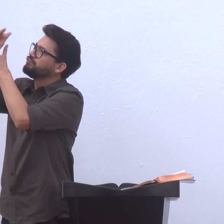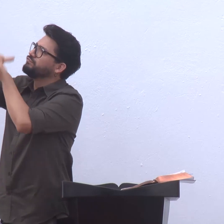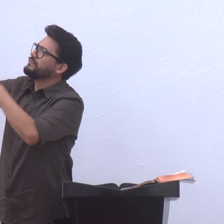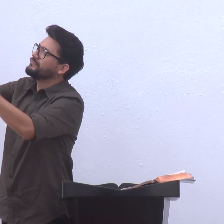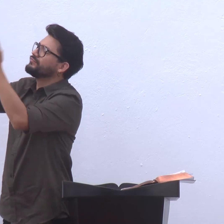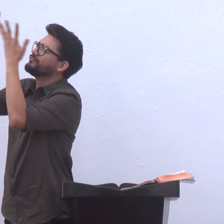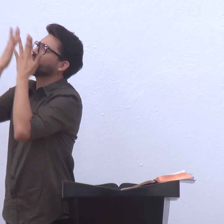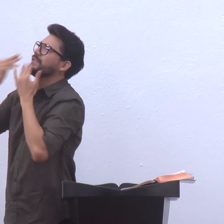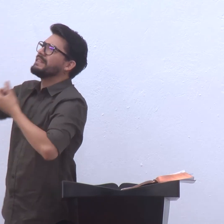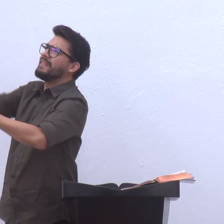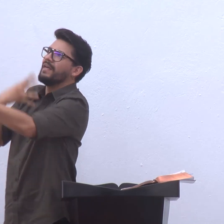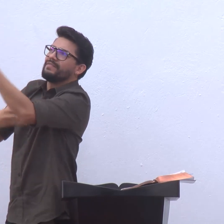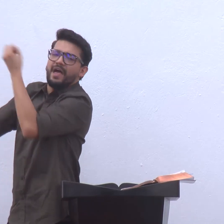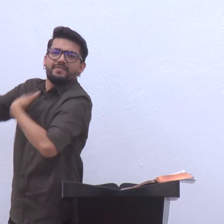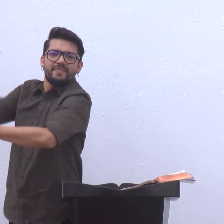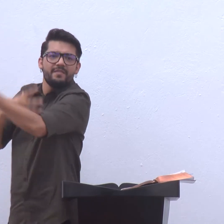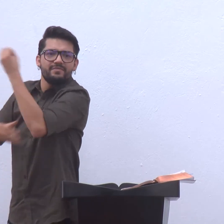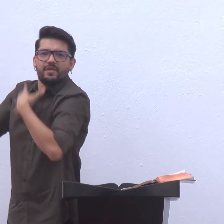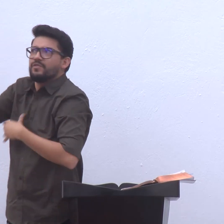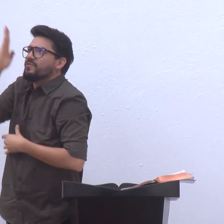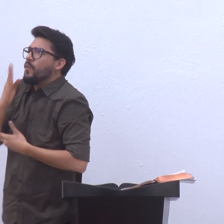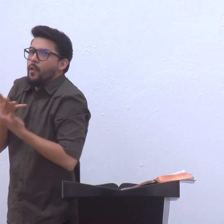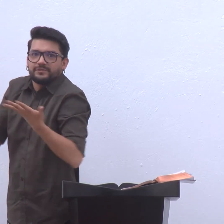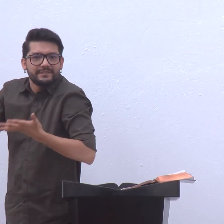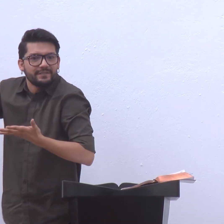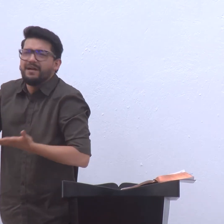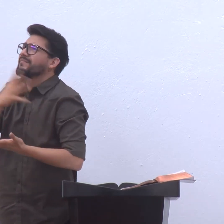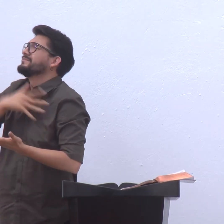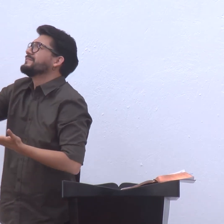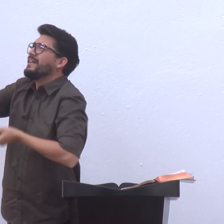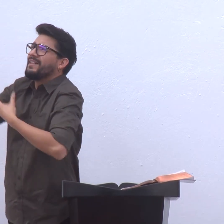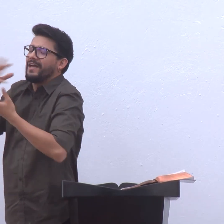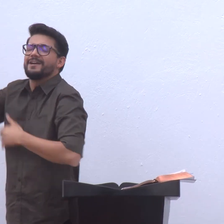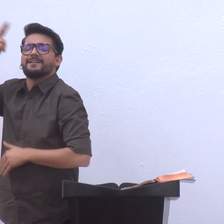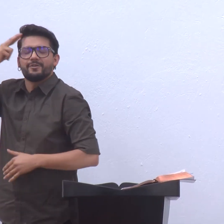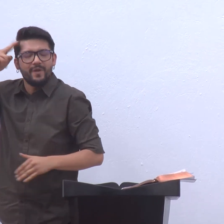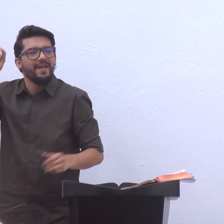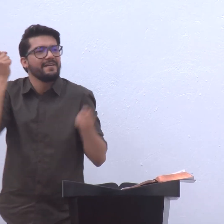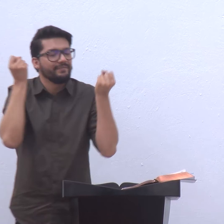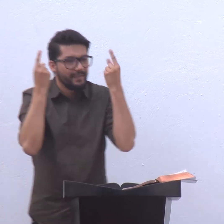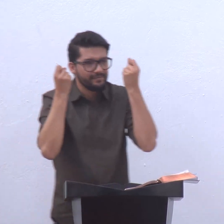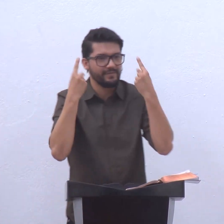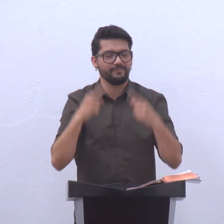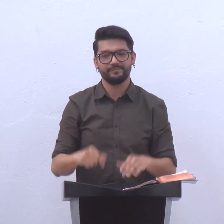Y reconocer que Dios también es nuestro proveedor de todo lo que necesitamos.